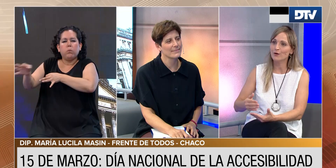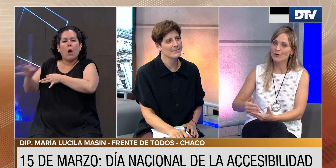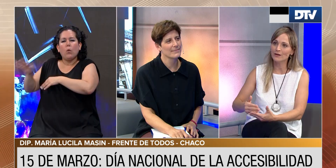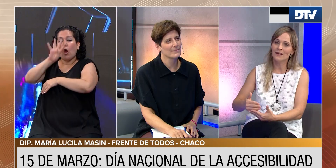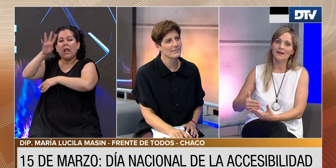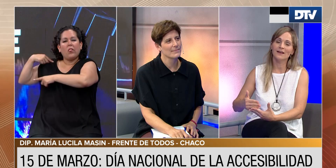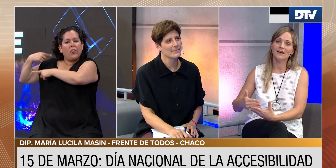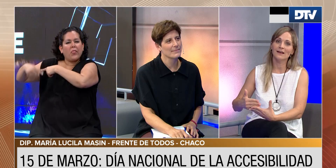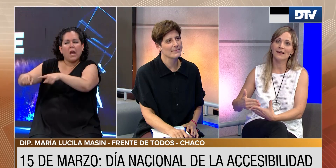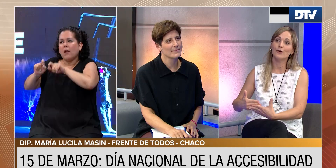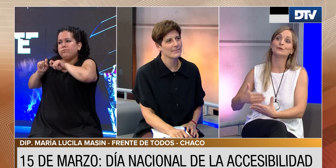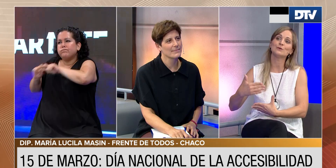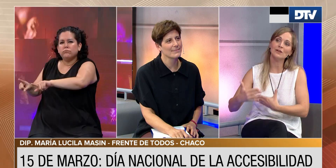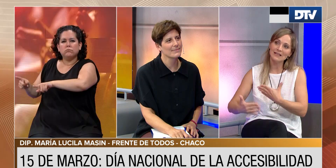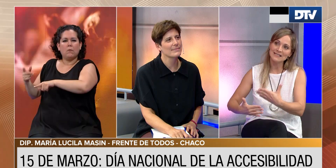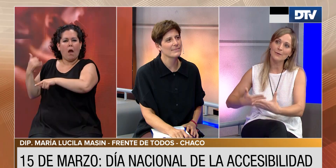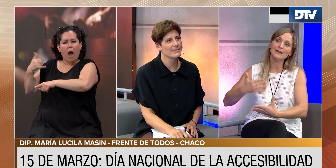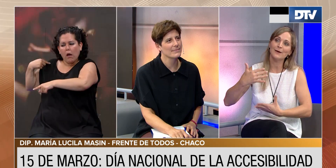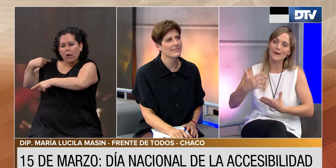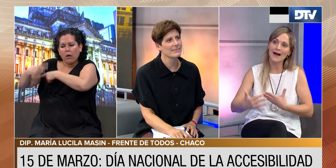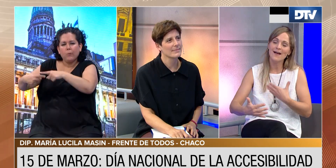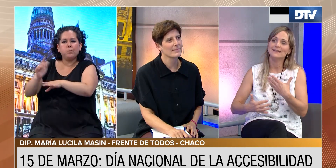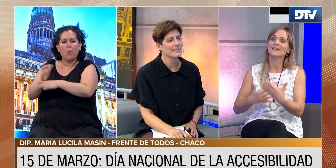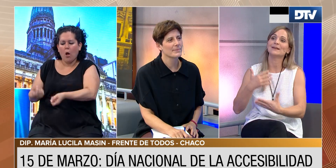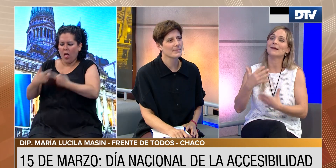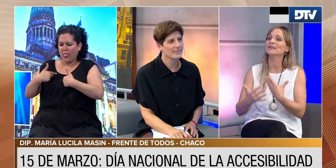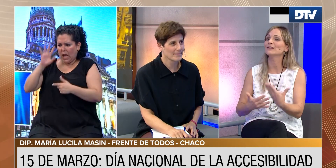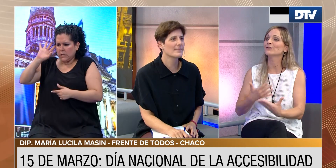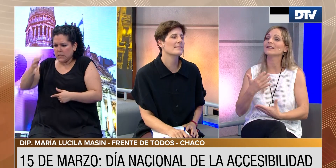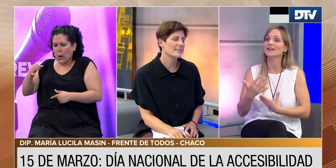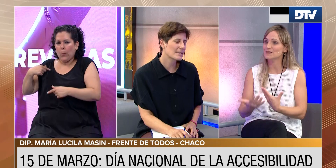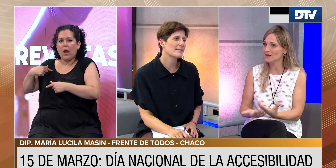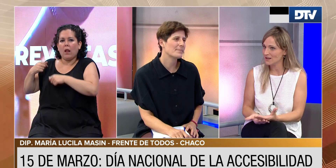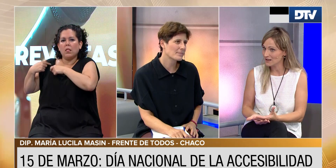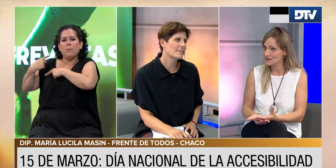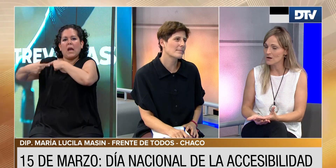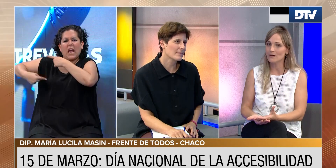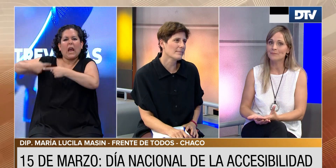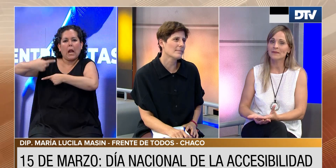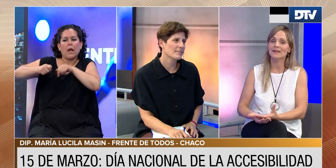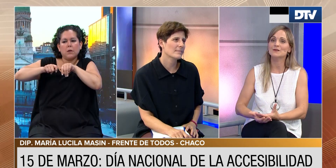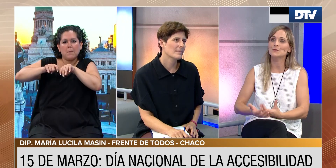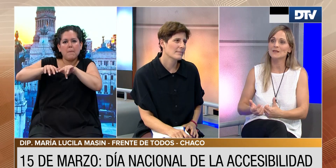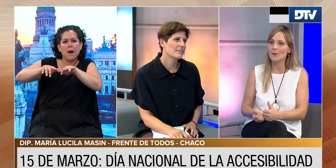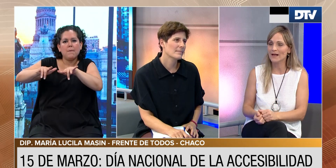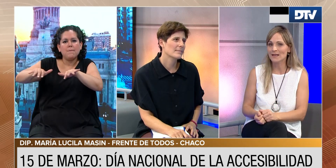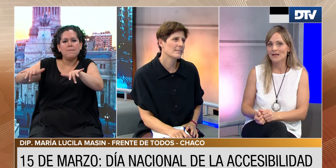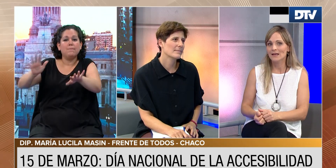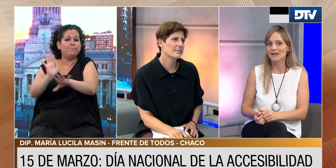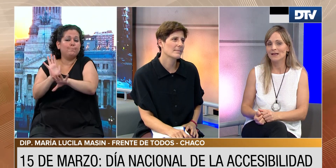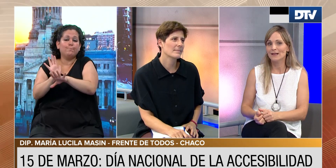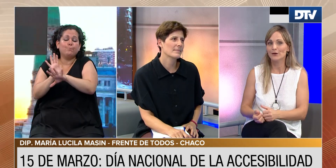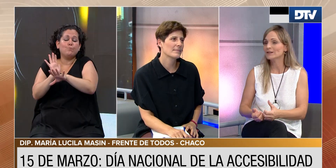que ver con la construcción del saber que se va transmitiendo de generación en generación, que es un